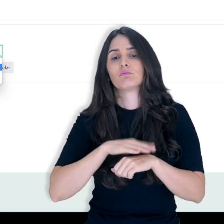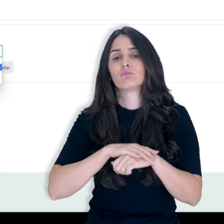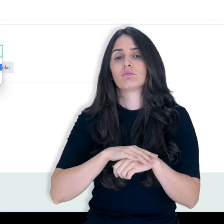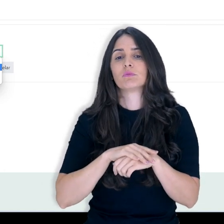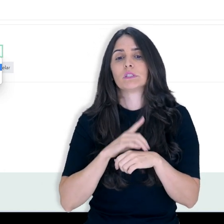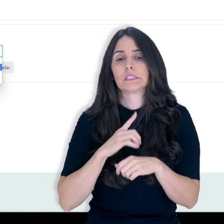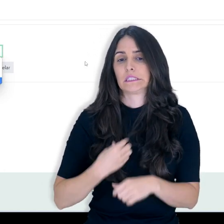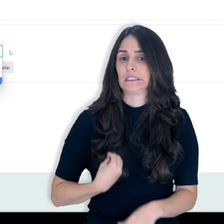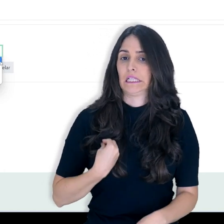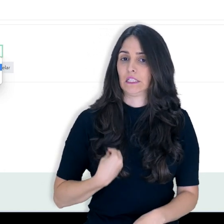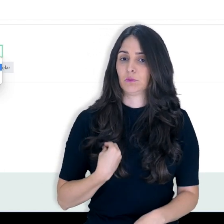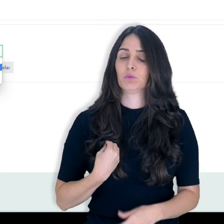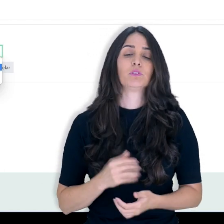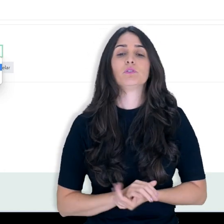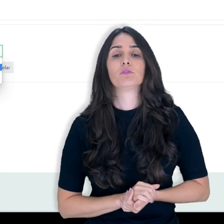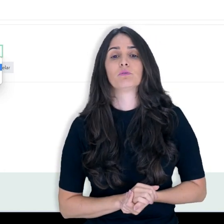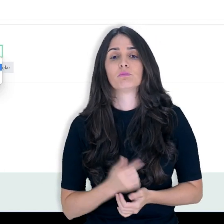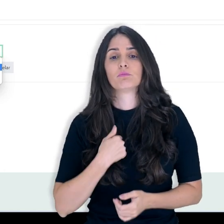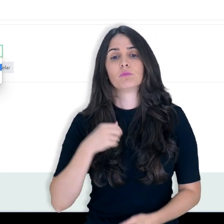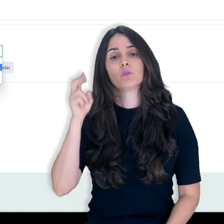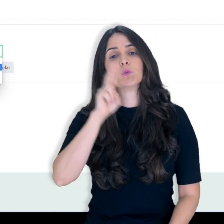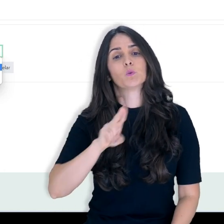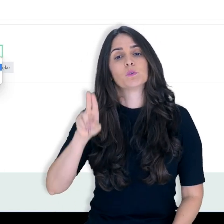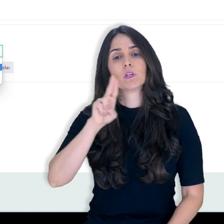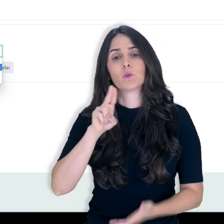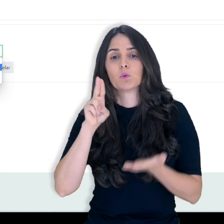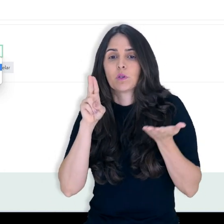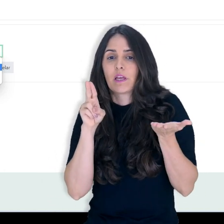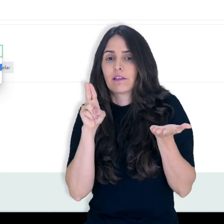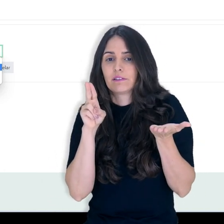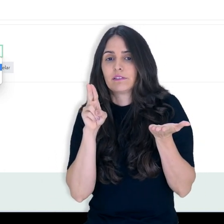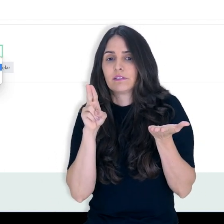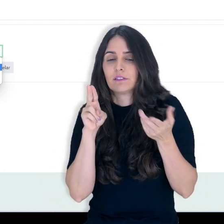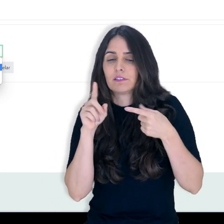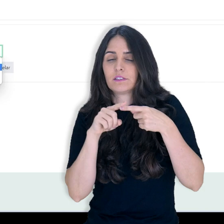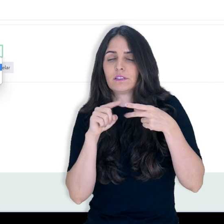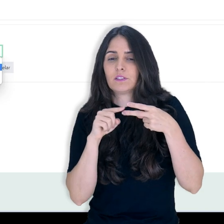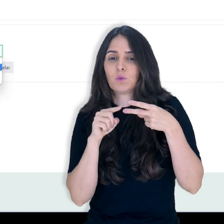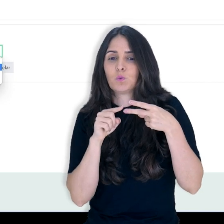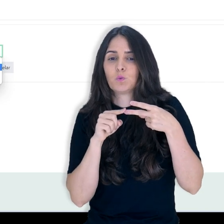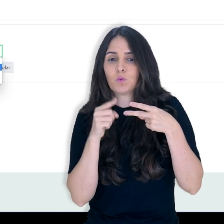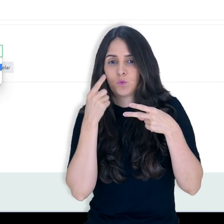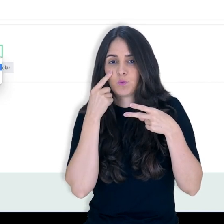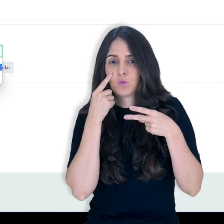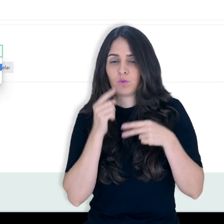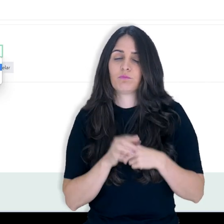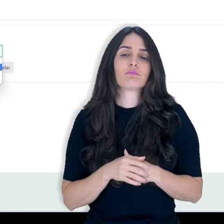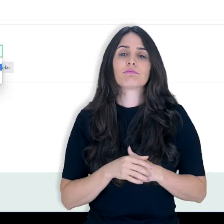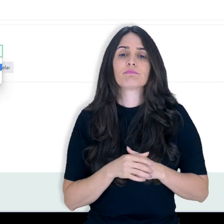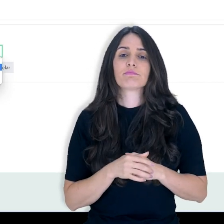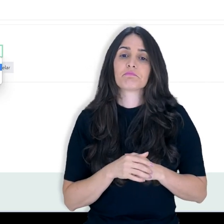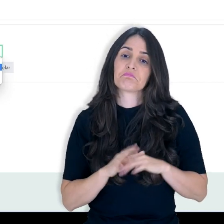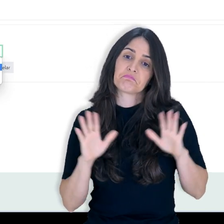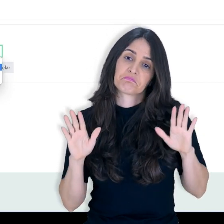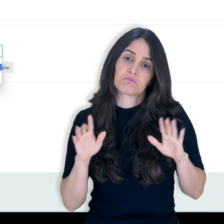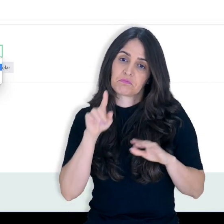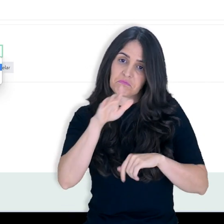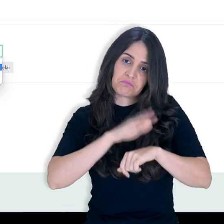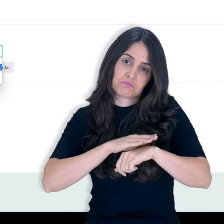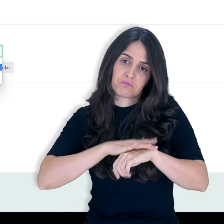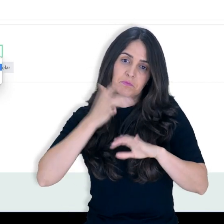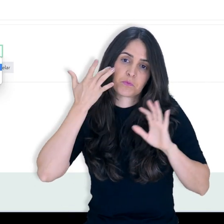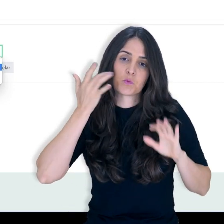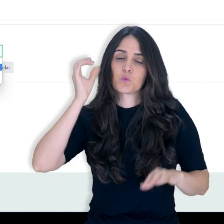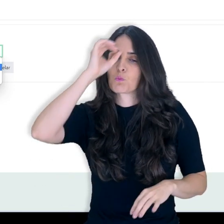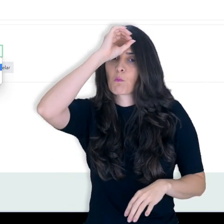está disponível aqui por exemplo estou usando este segundo editor aqui pode ser que na plataforma